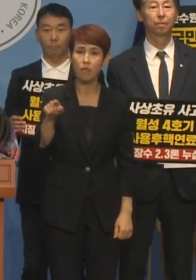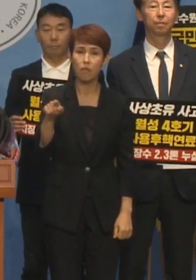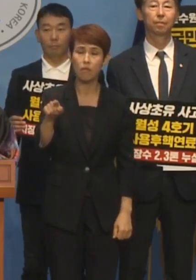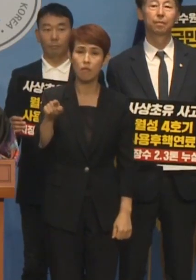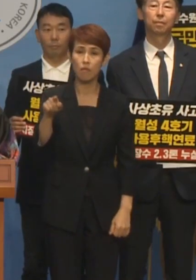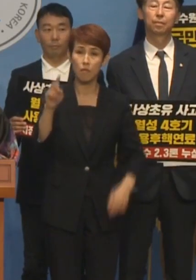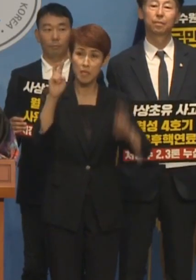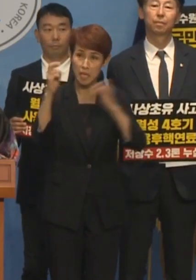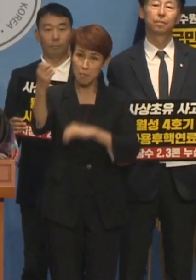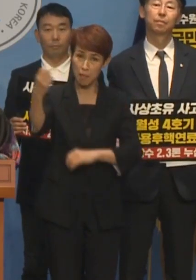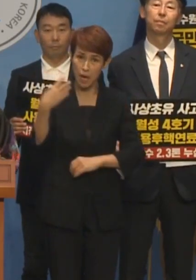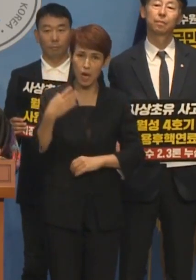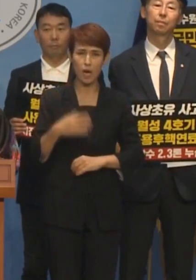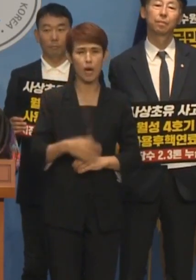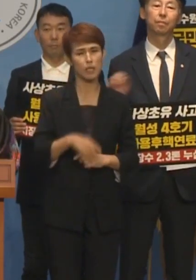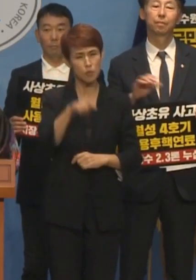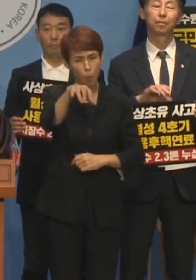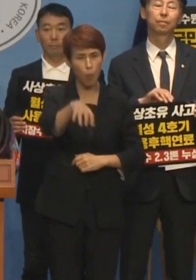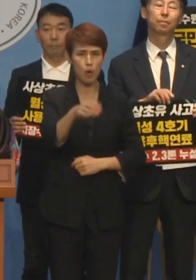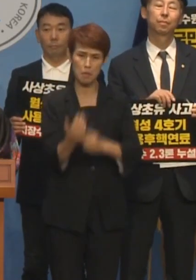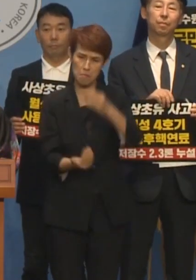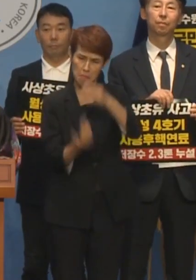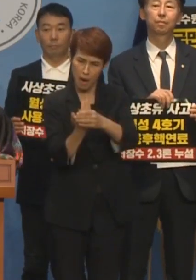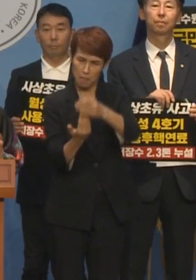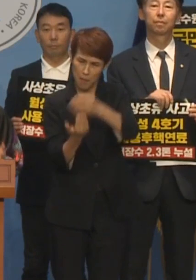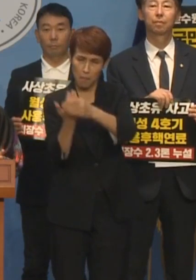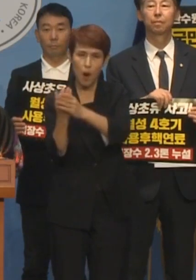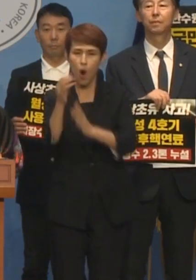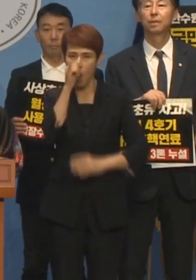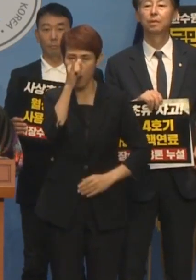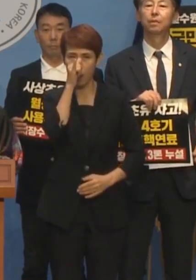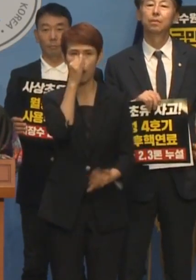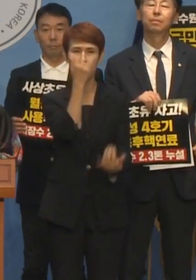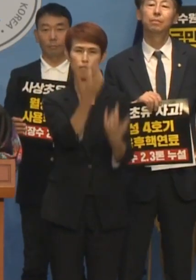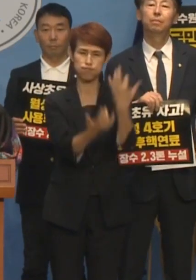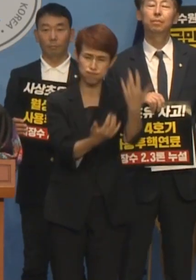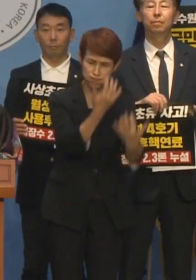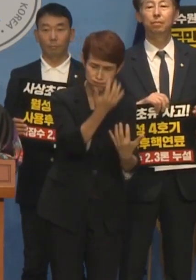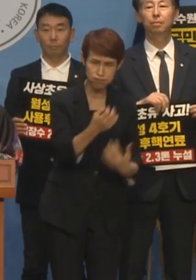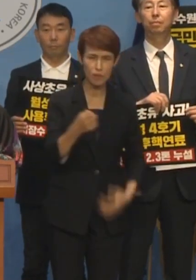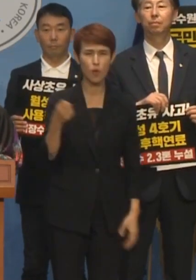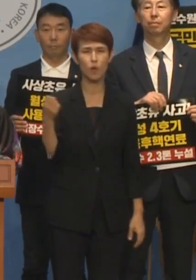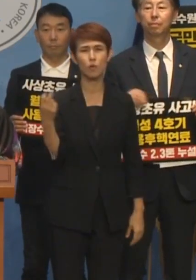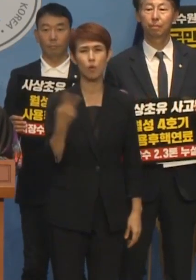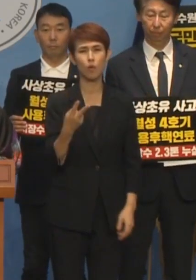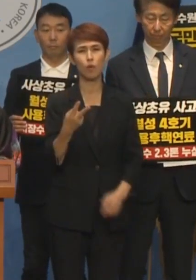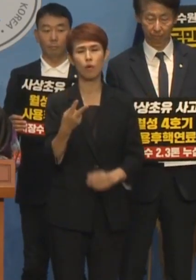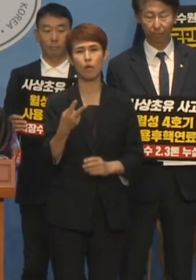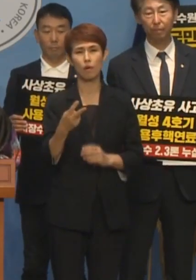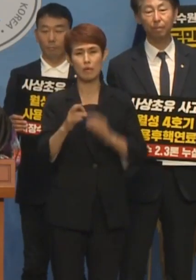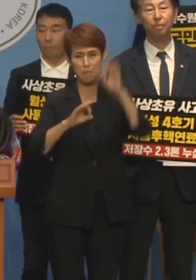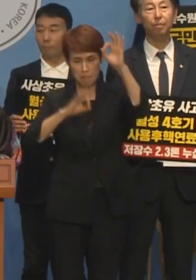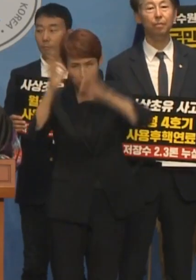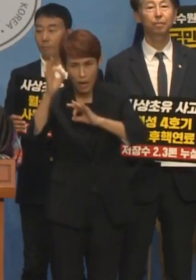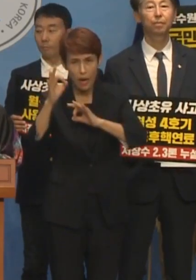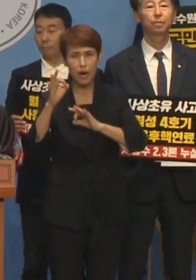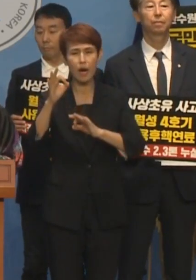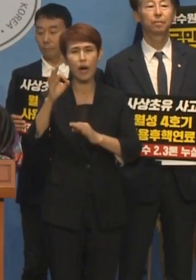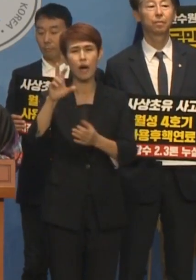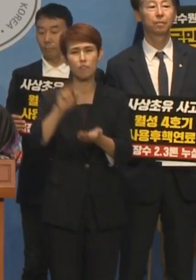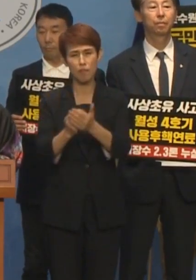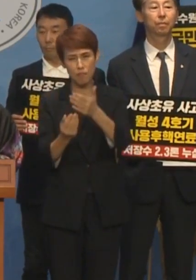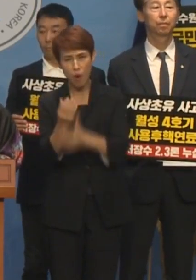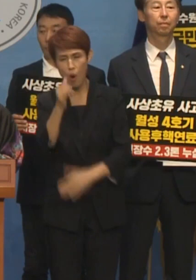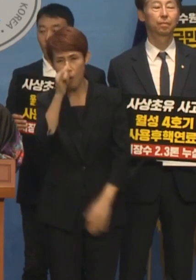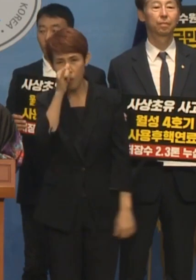큰 사고들이 계속 이어지고 있어요. 화재가 나고 또 사람이 잘못해서 사고가 나고